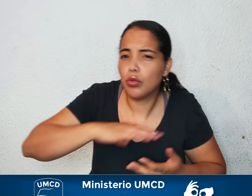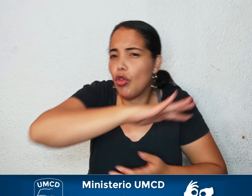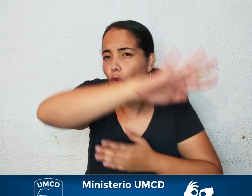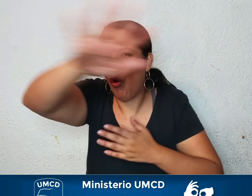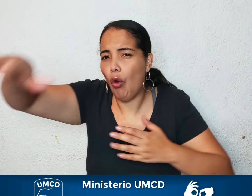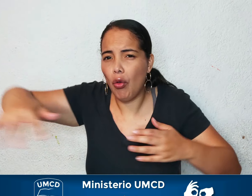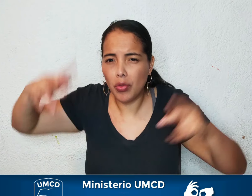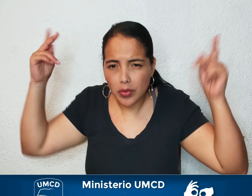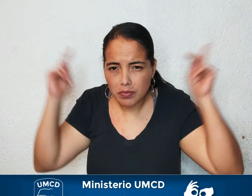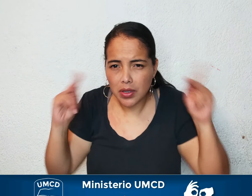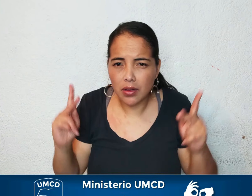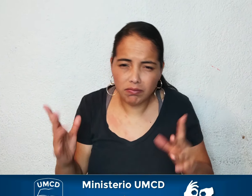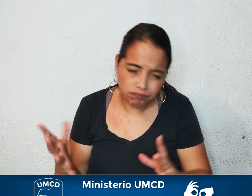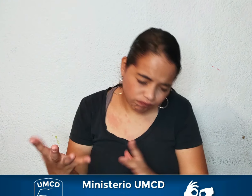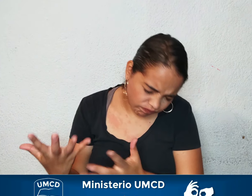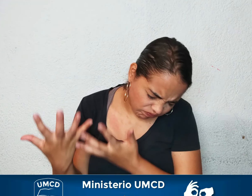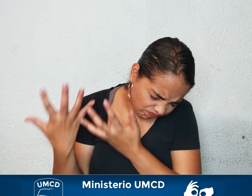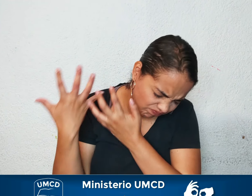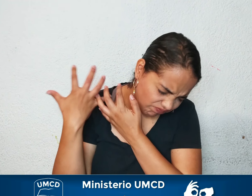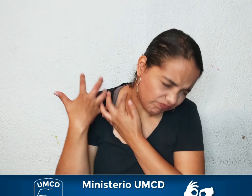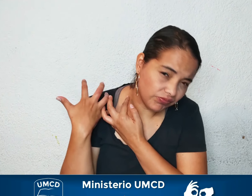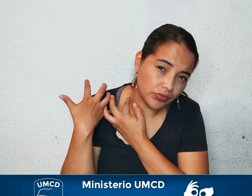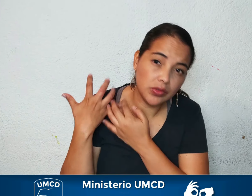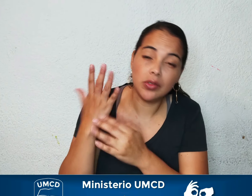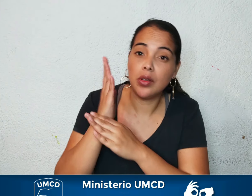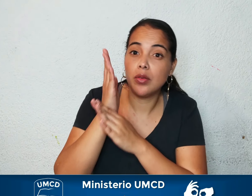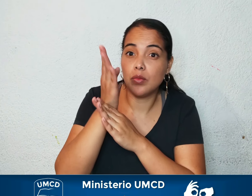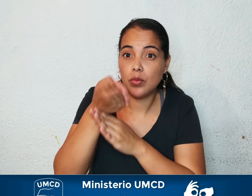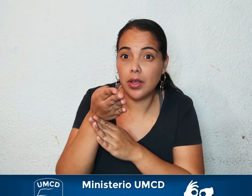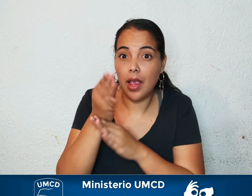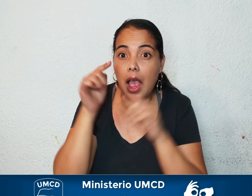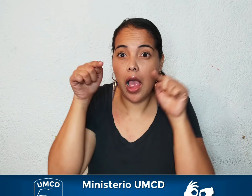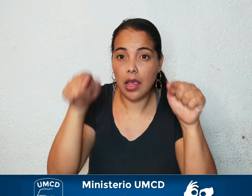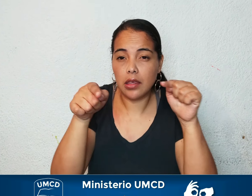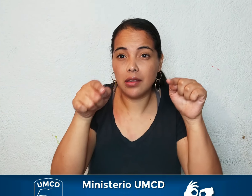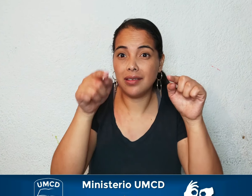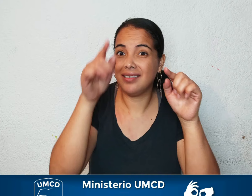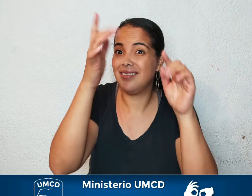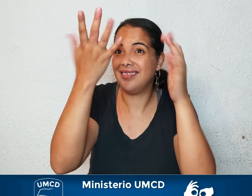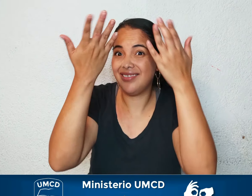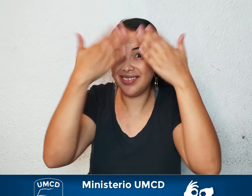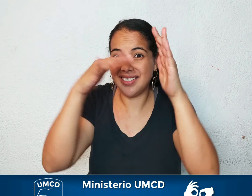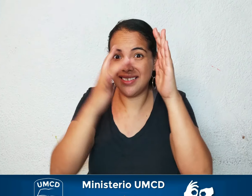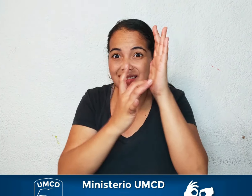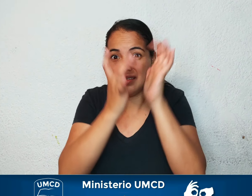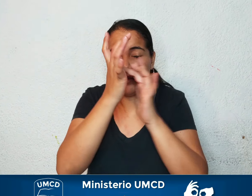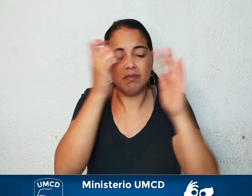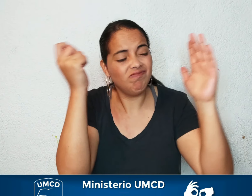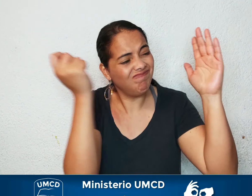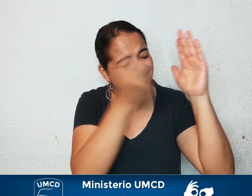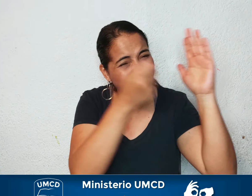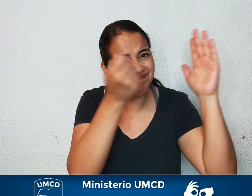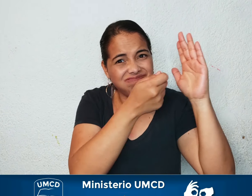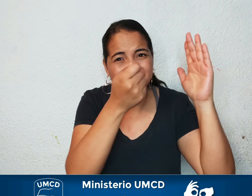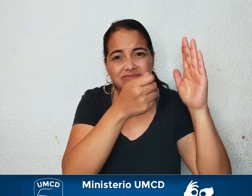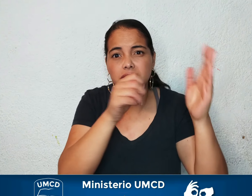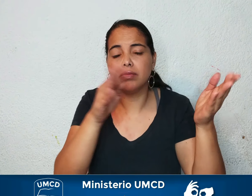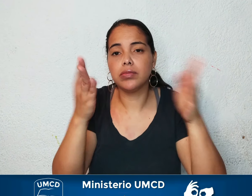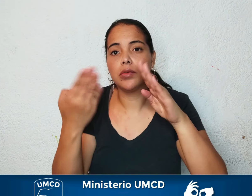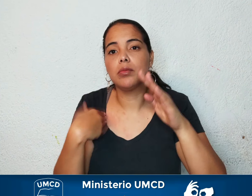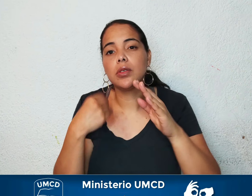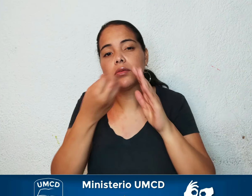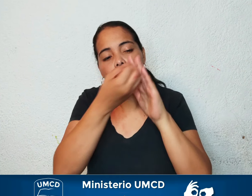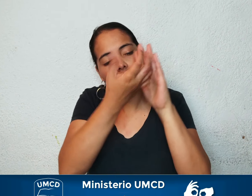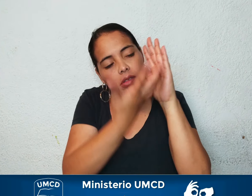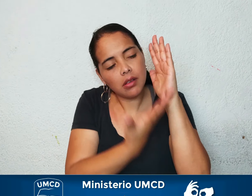nuestra responsabilidad y llegando ahí en el Calvario, fue clavado y en muerte agónica entregó